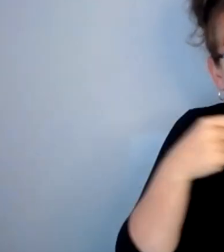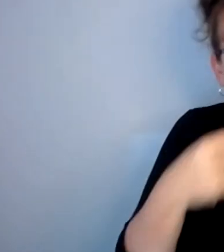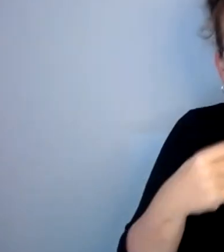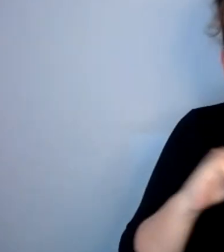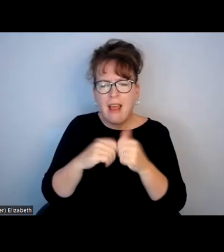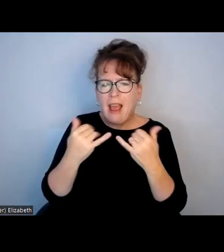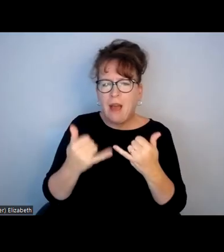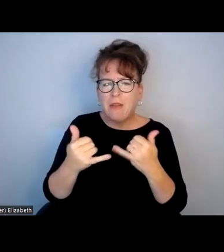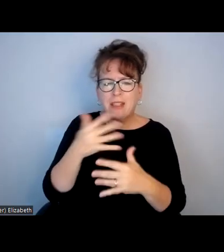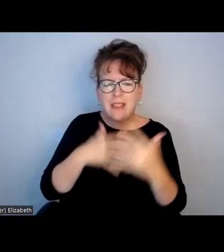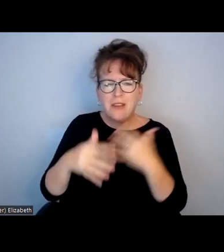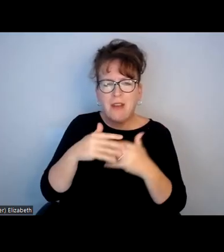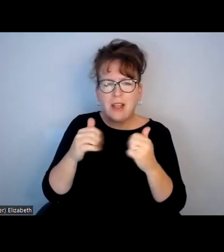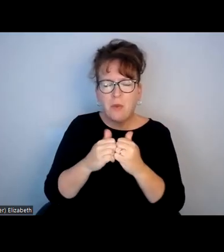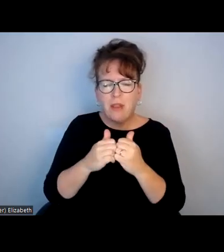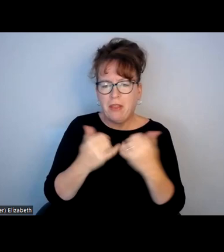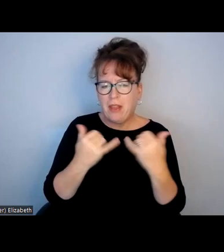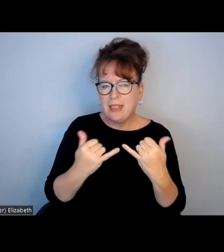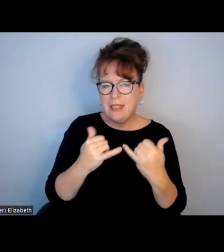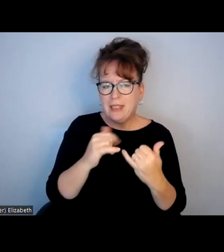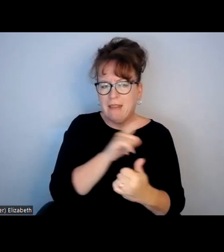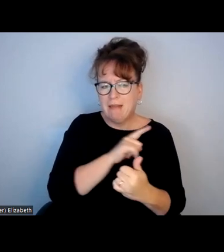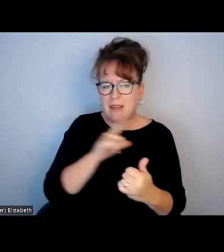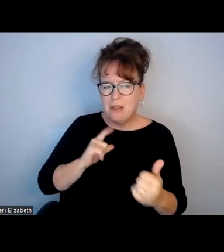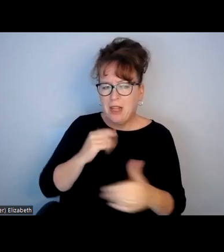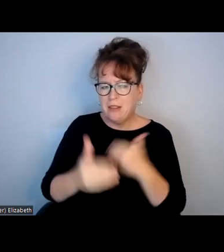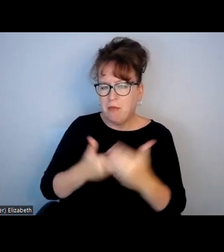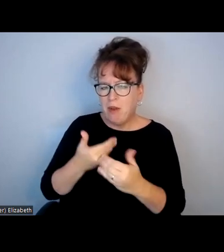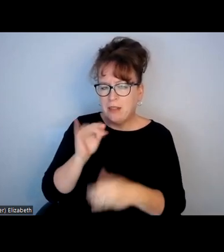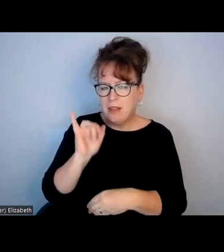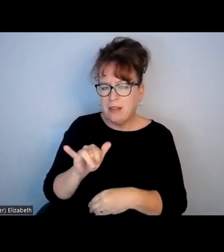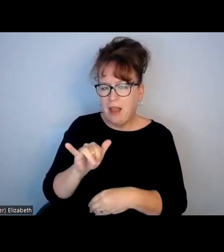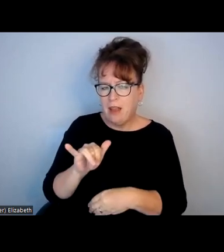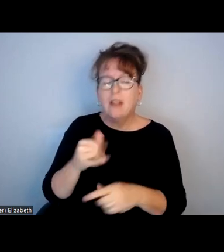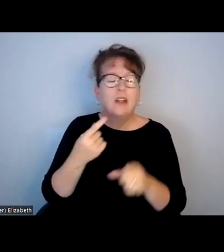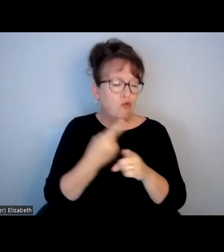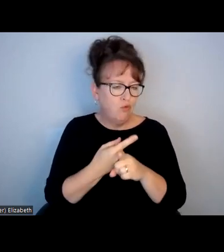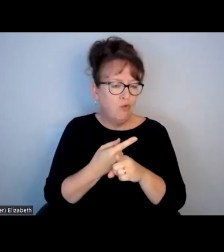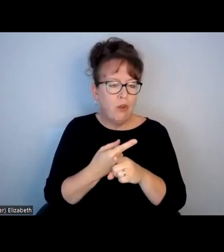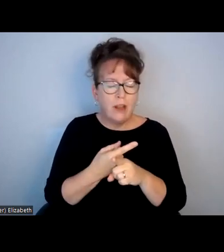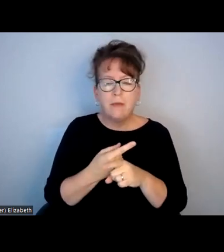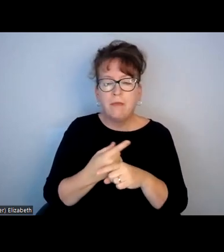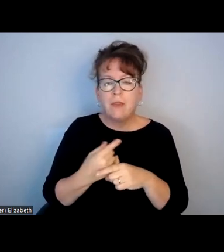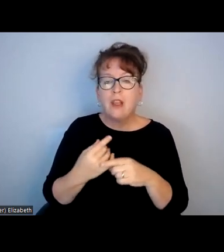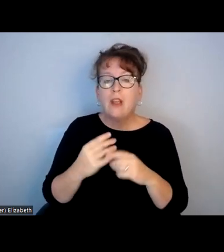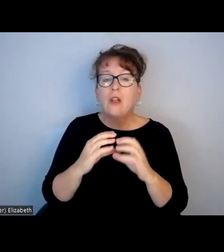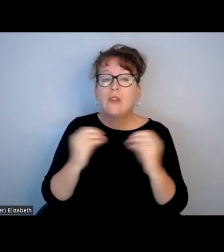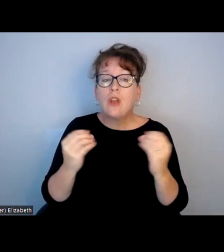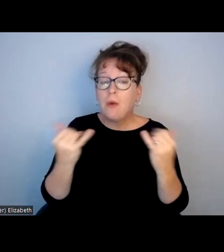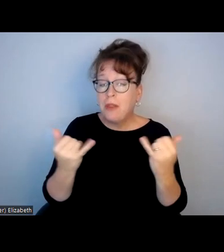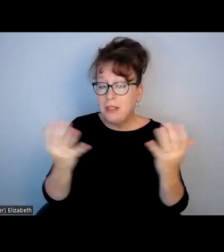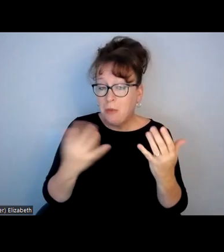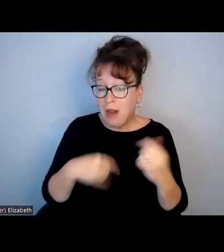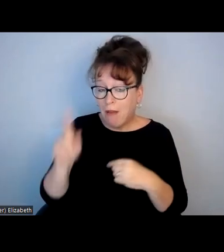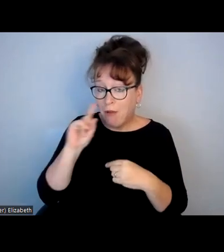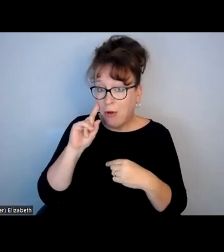creo que era sobre cómo interactúa con algunos algunas